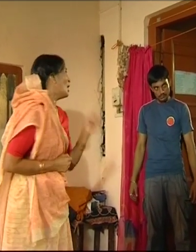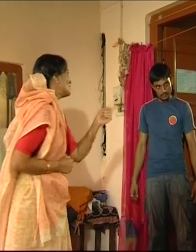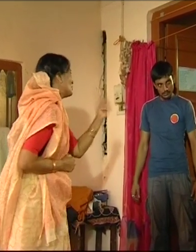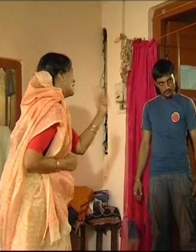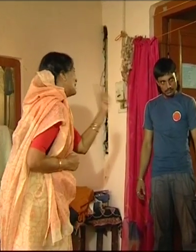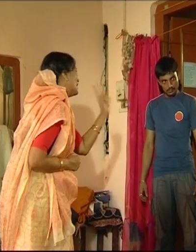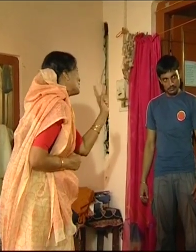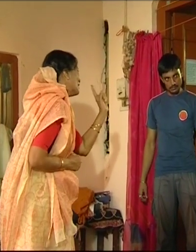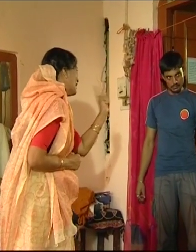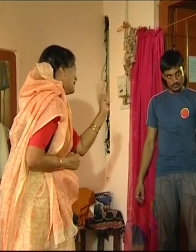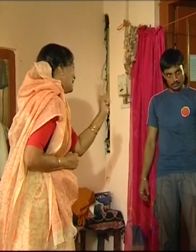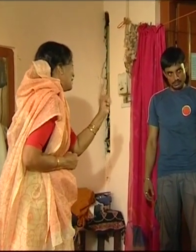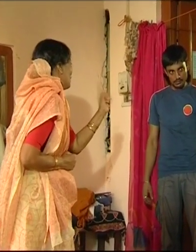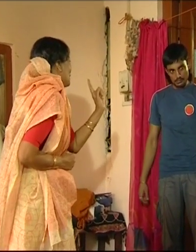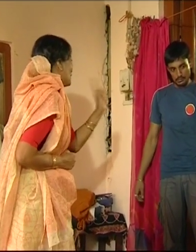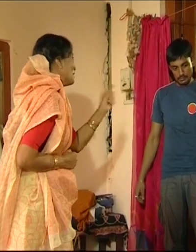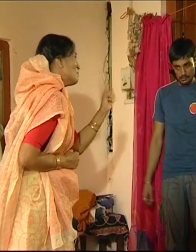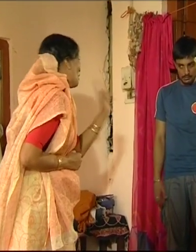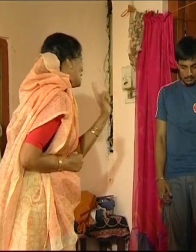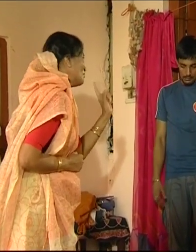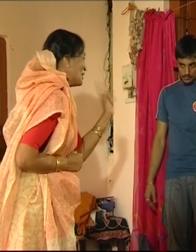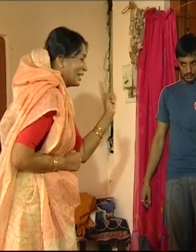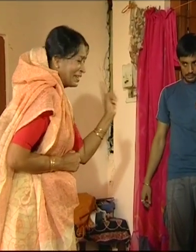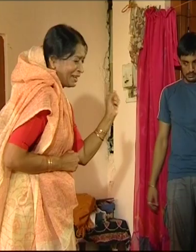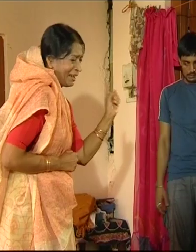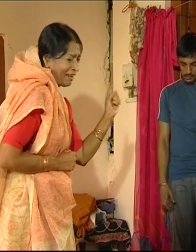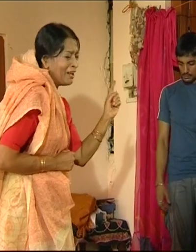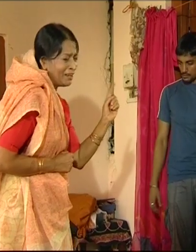बहुत बुरा किया तूने, तूने बहुत बुरा किया।